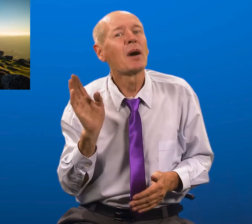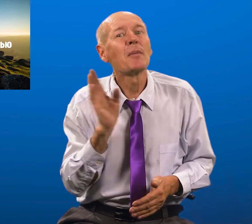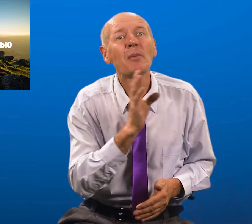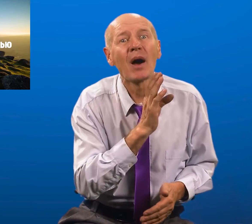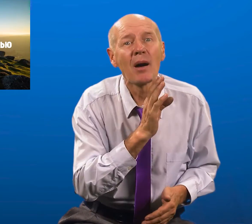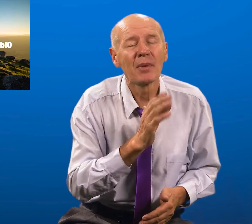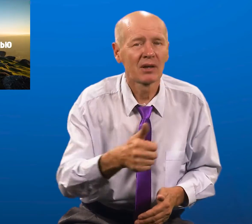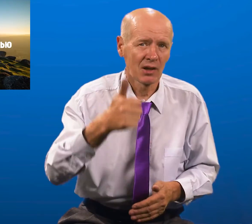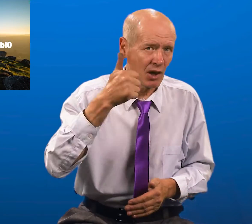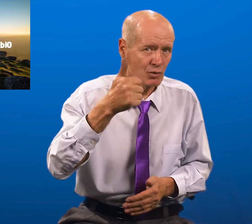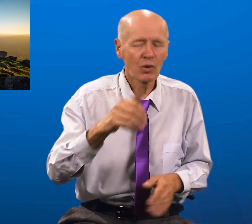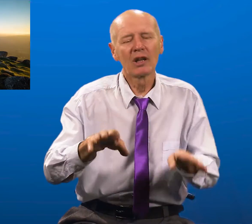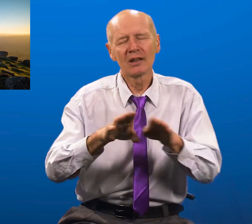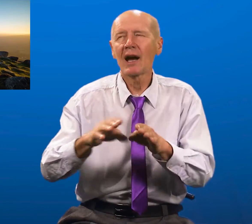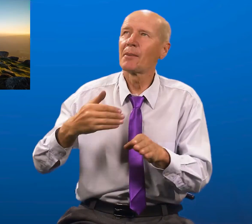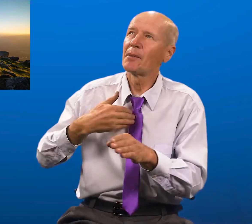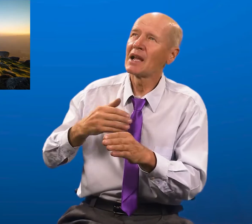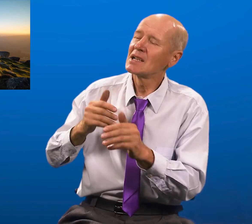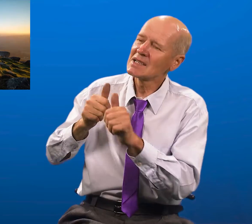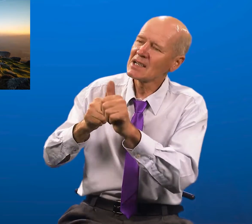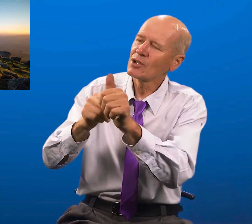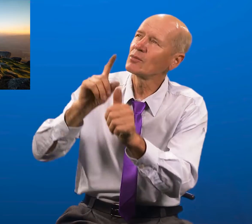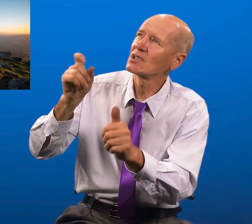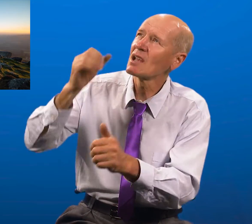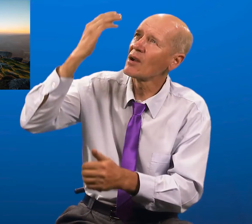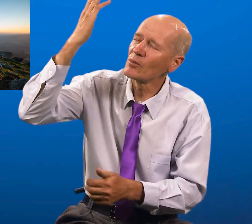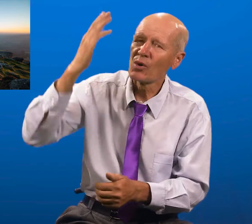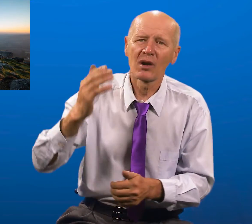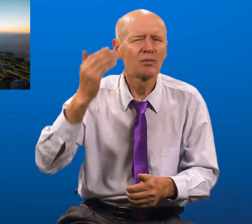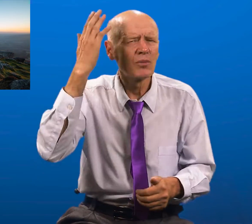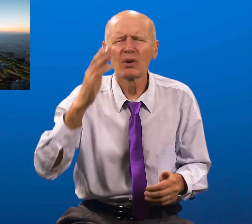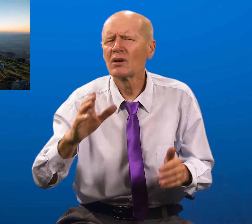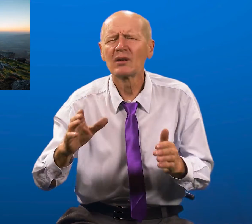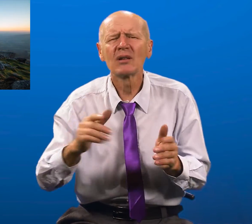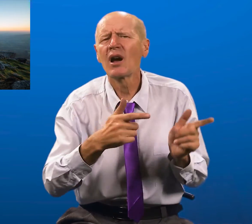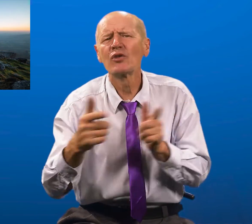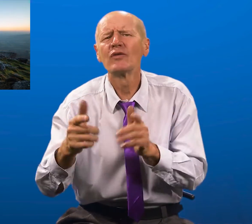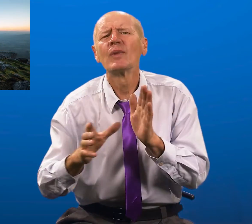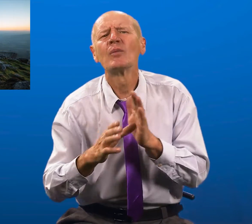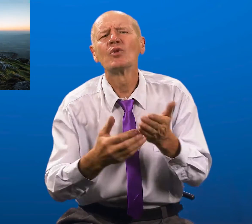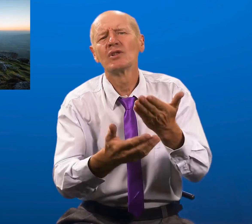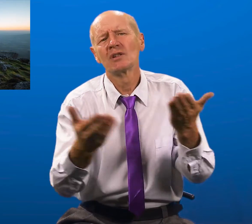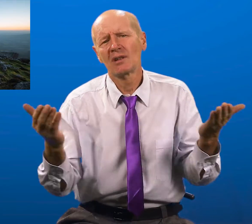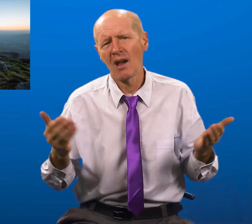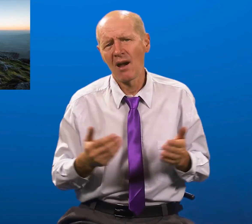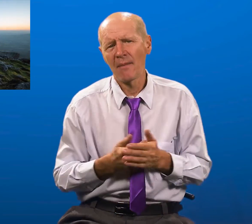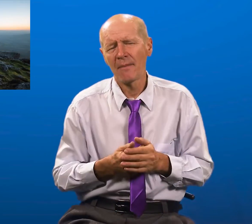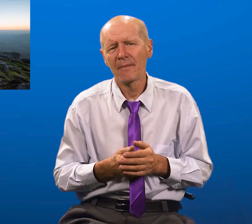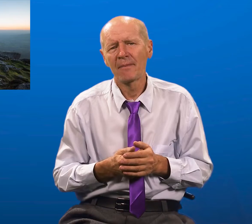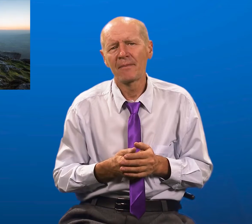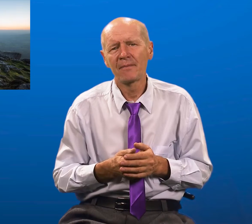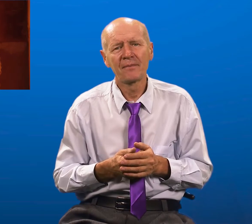Бог готов распахнуть двери к здоровью, богатству и процветанию для многих из нас, согласно Его планам в отношении нашей